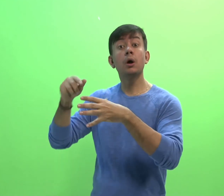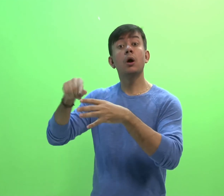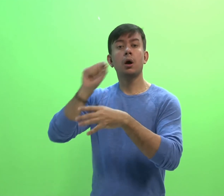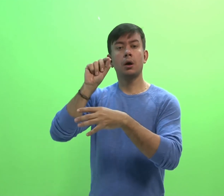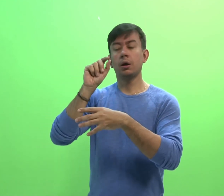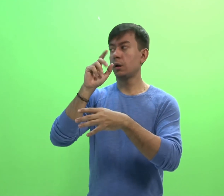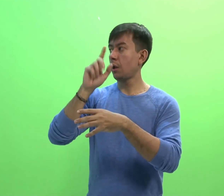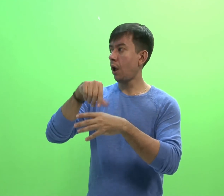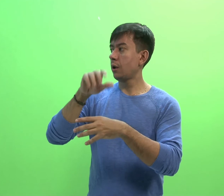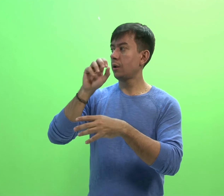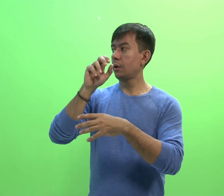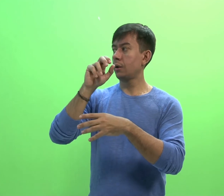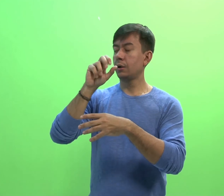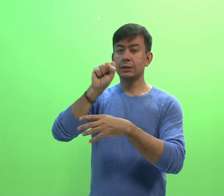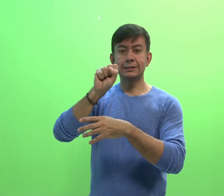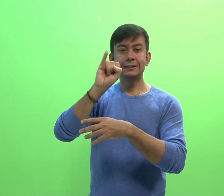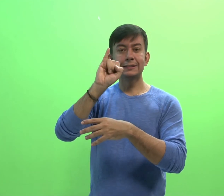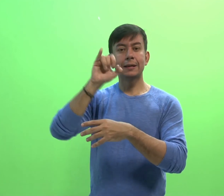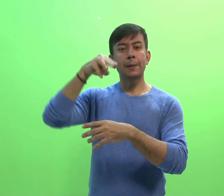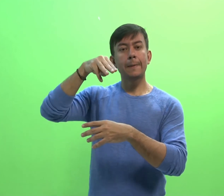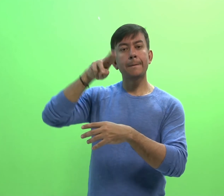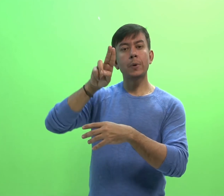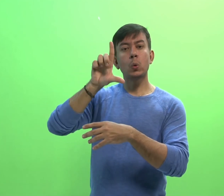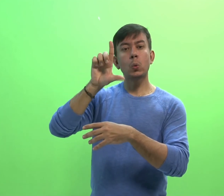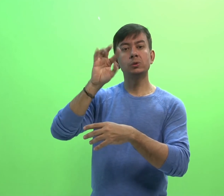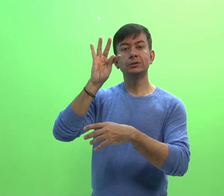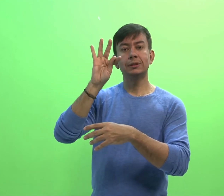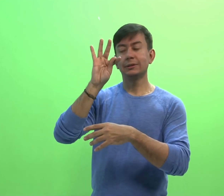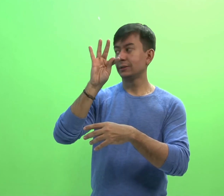a simultânea, a simultaneidade.